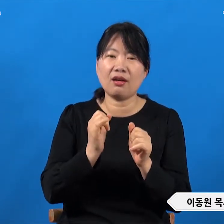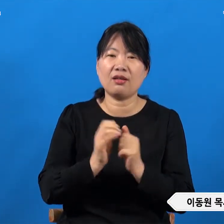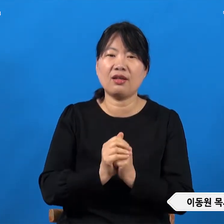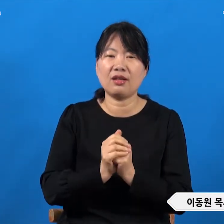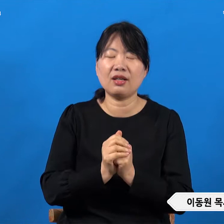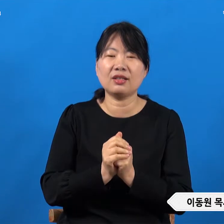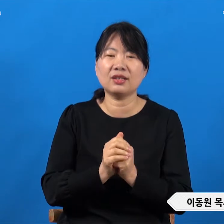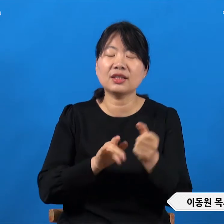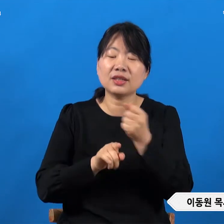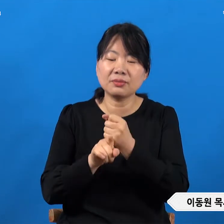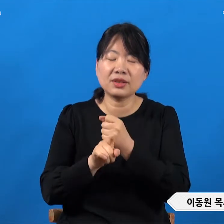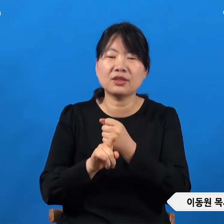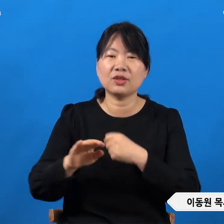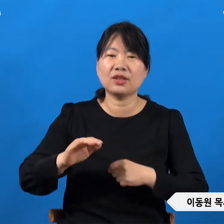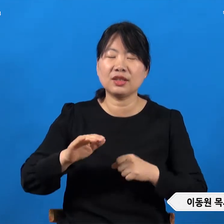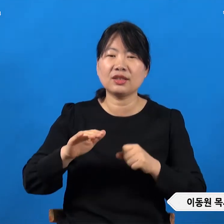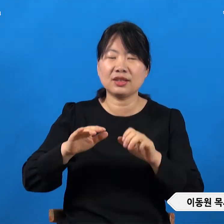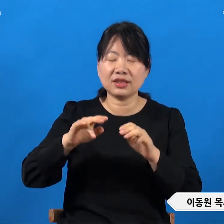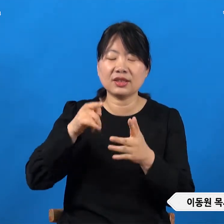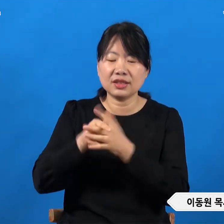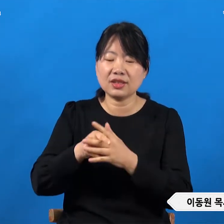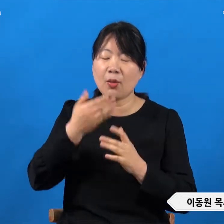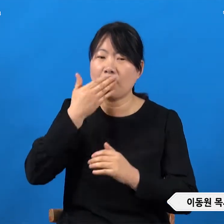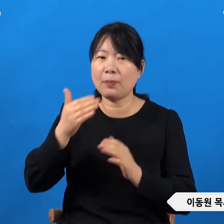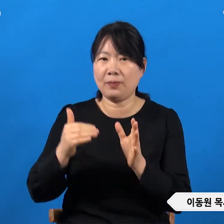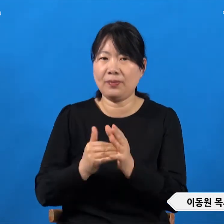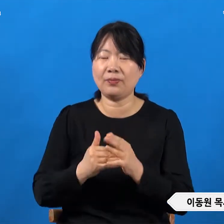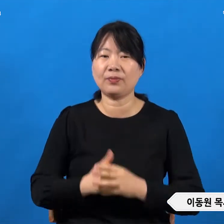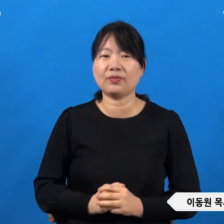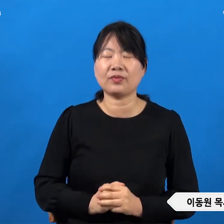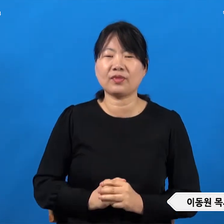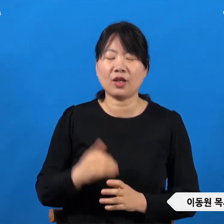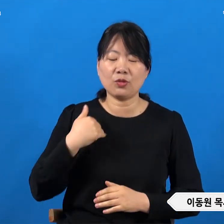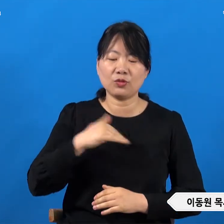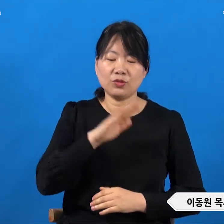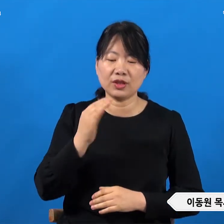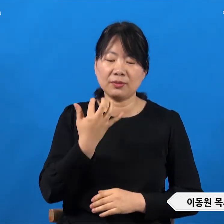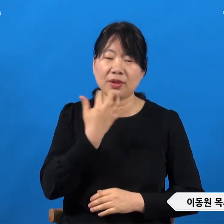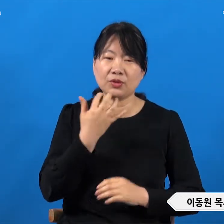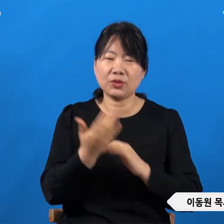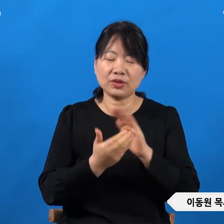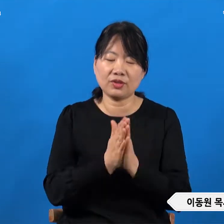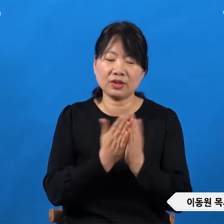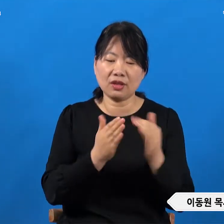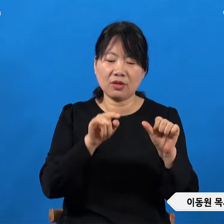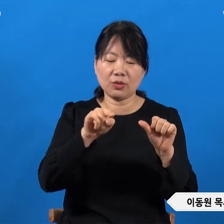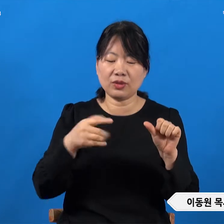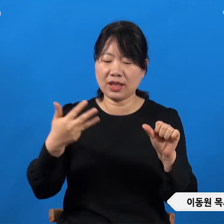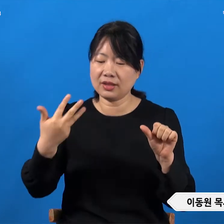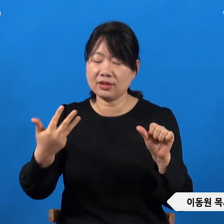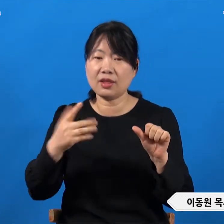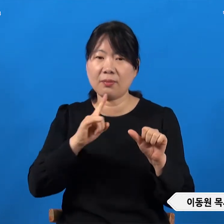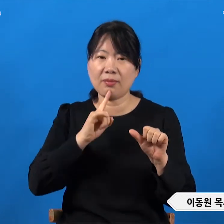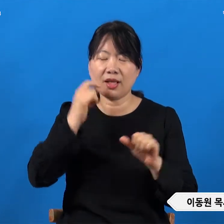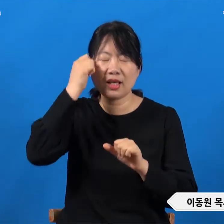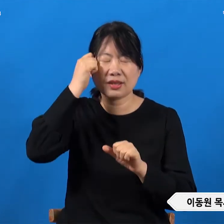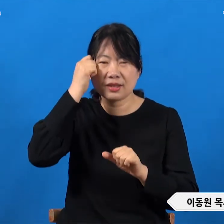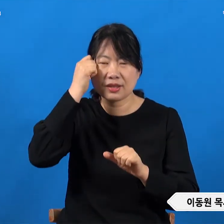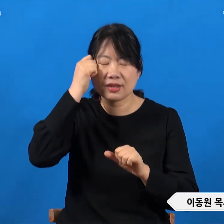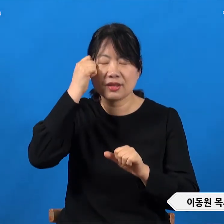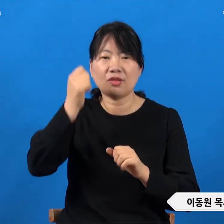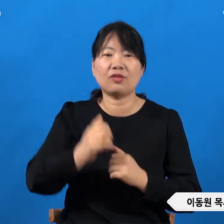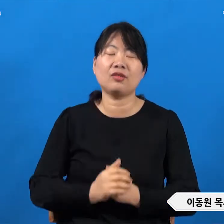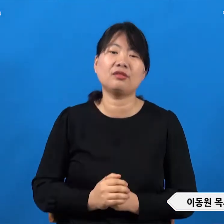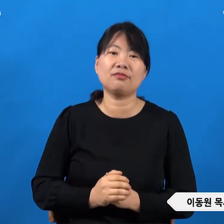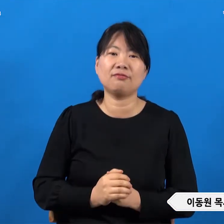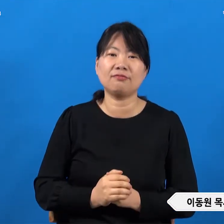고발하는 자라는 의미를 여기서 읽어낼 수가 있습니다. 우리는 베드로전서 5장 8절의 말씀을 기억하지